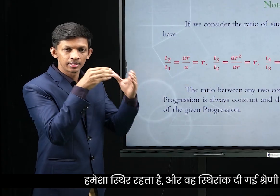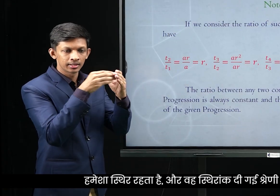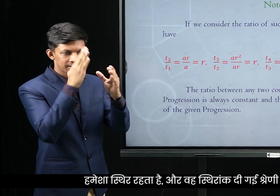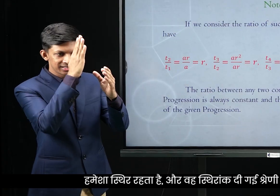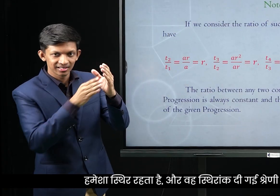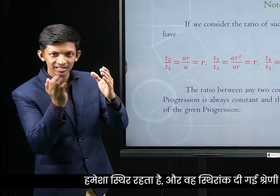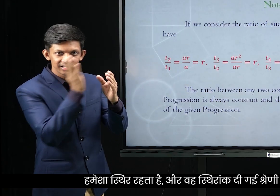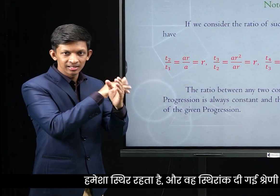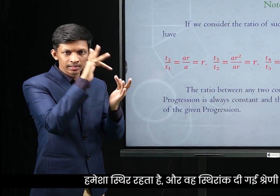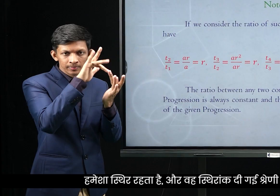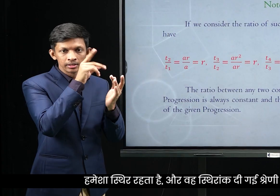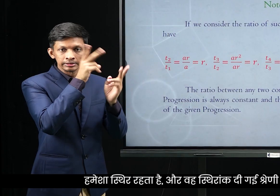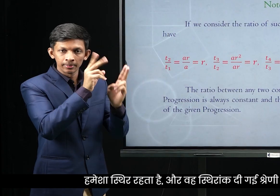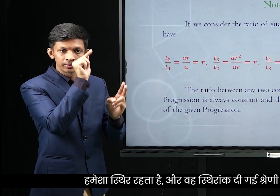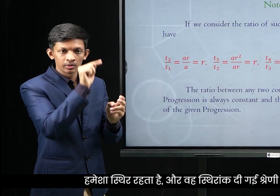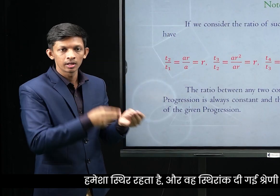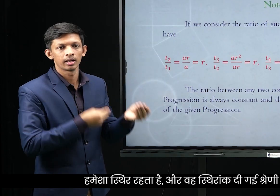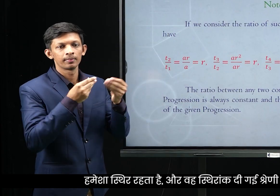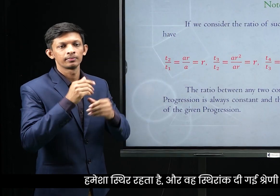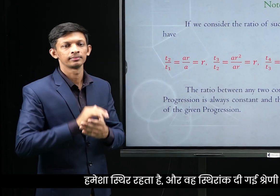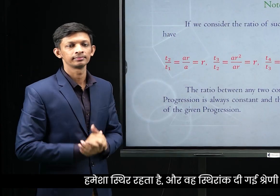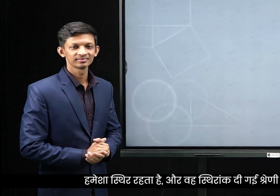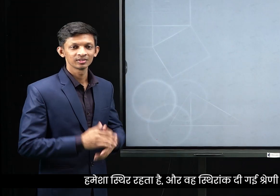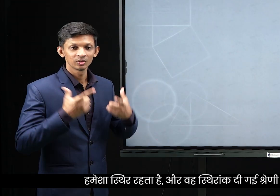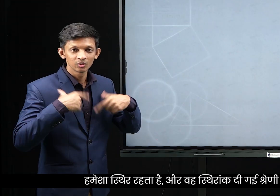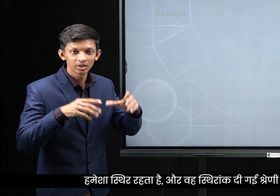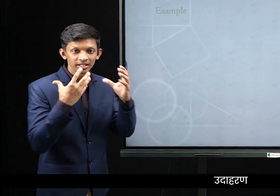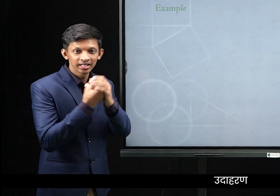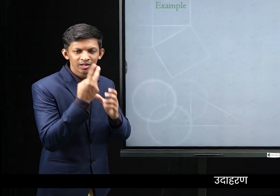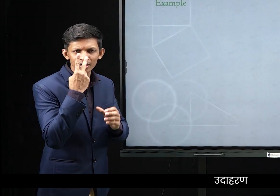और वह स्थिरांक दी गई श्रेणी का सार्वनुपात होता है। उदाहरण,